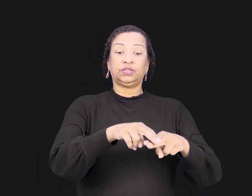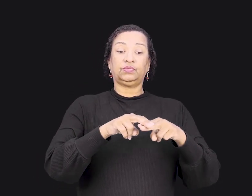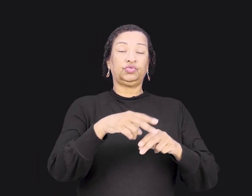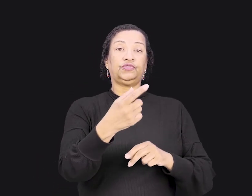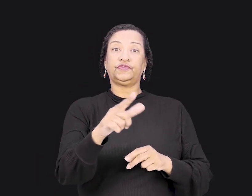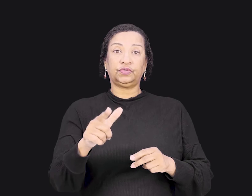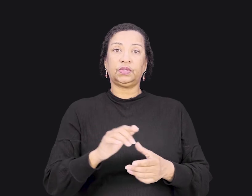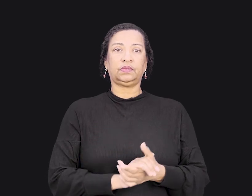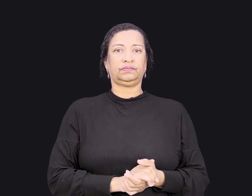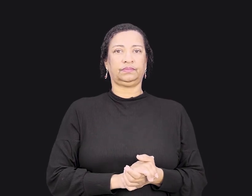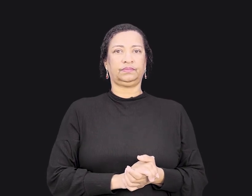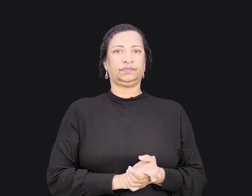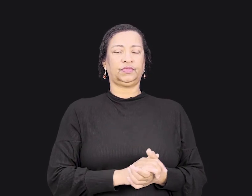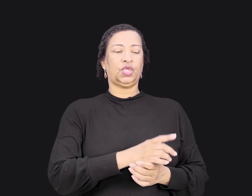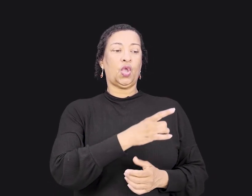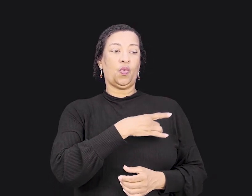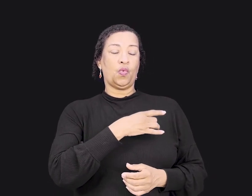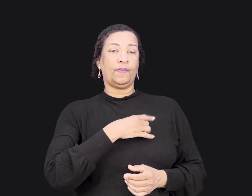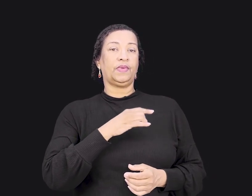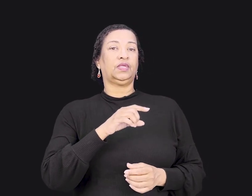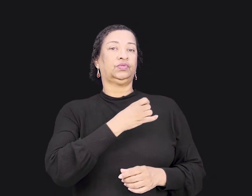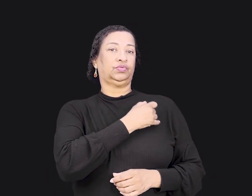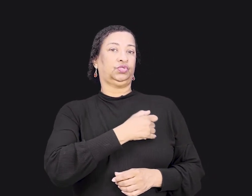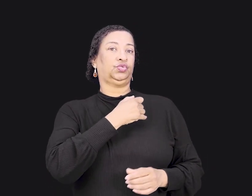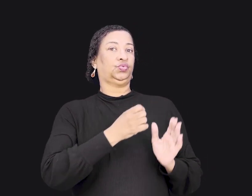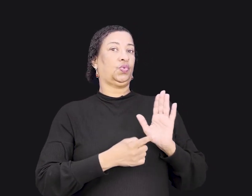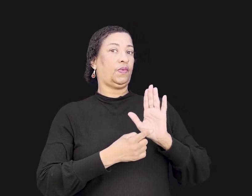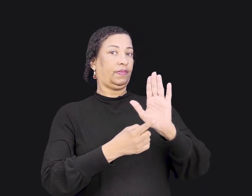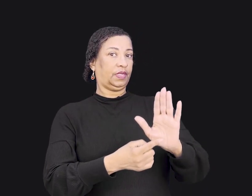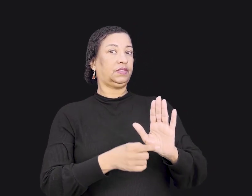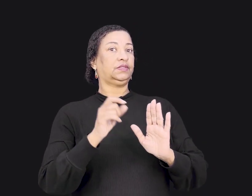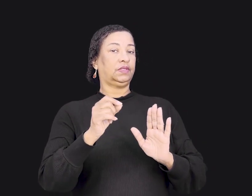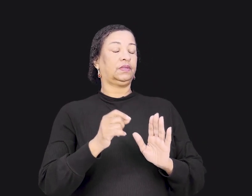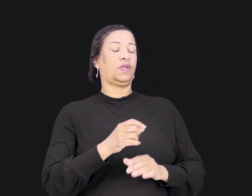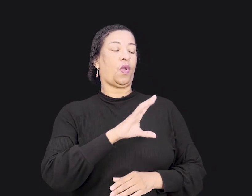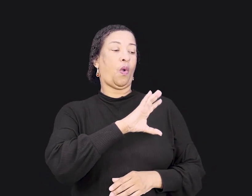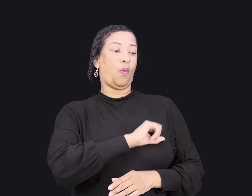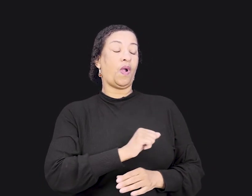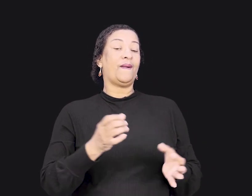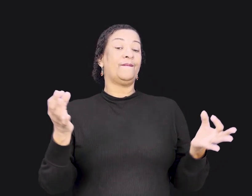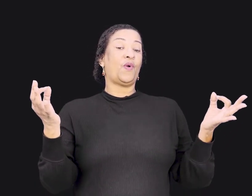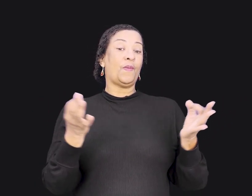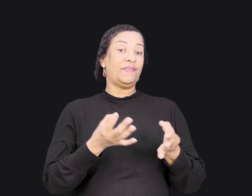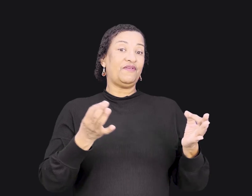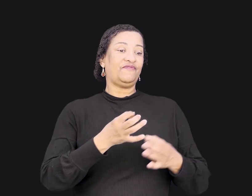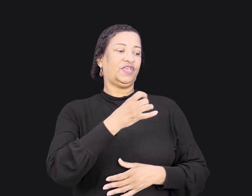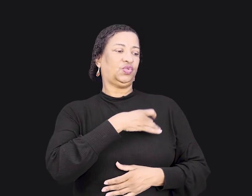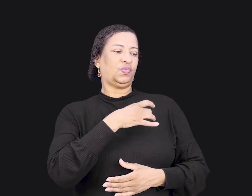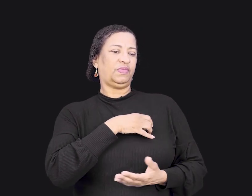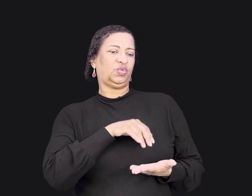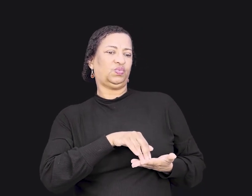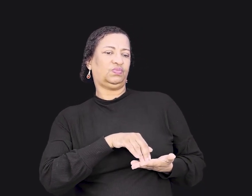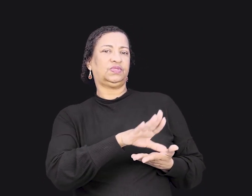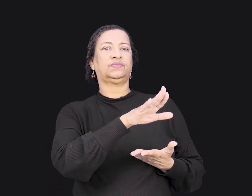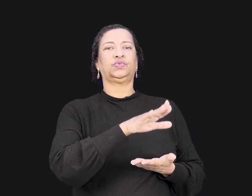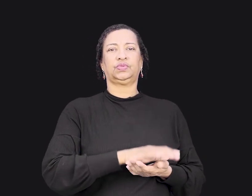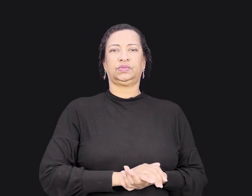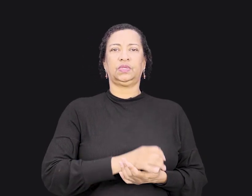João apresenta. O perfeito amor expulsa o medo. O que João quer dizer com isso?